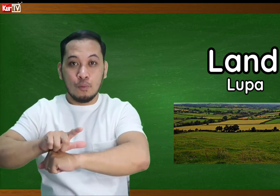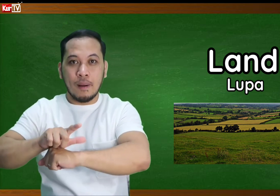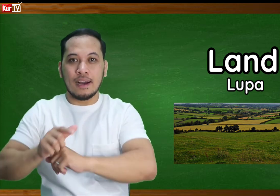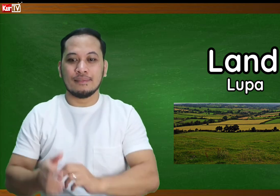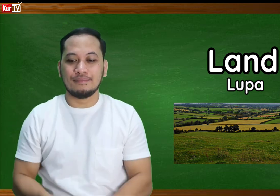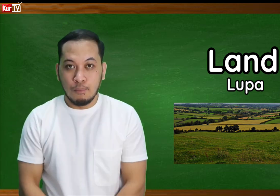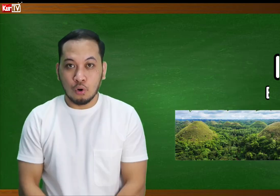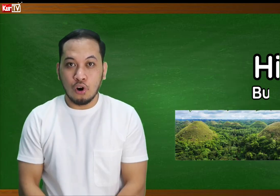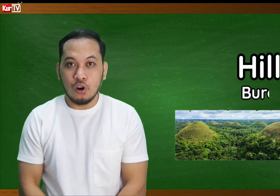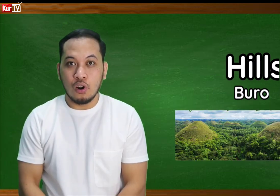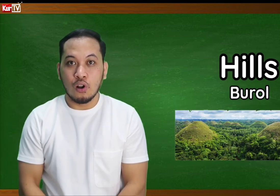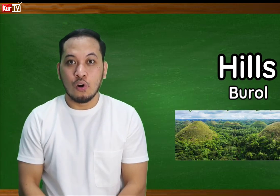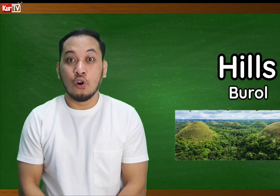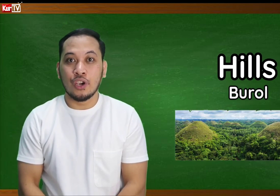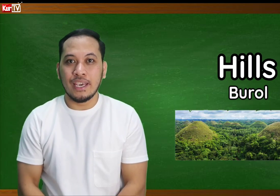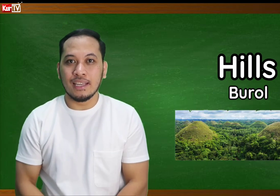Lupa. Burol o hills.